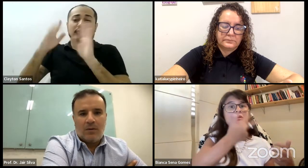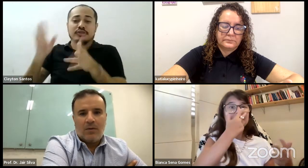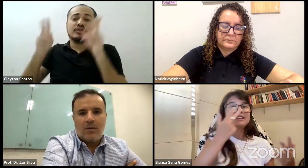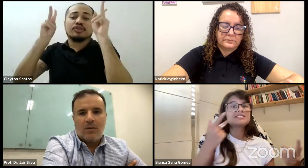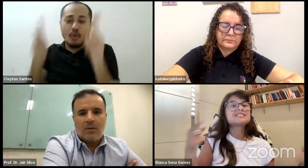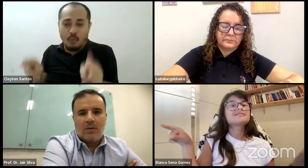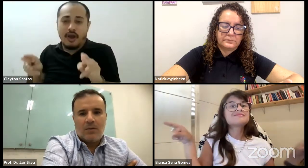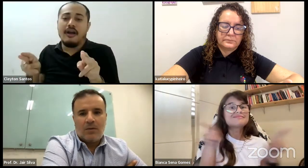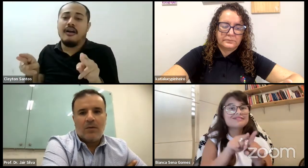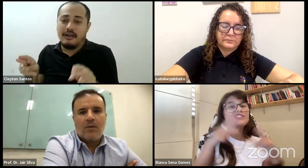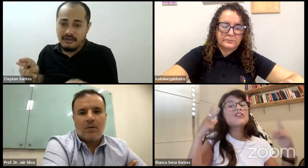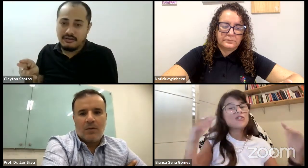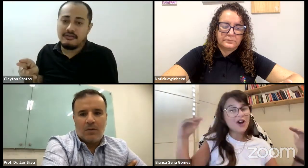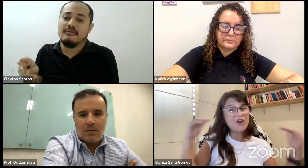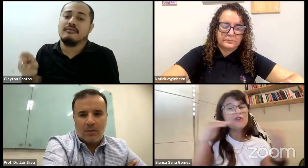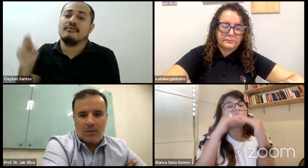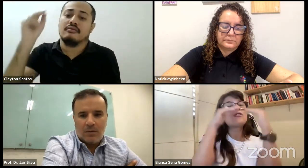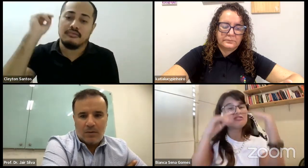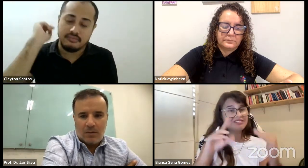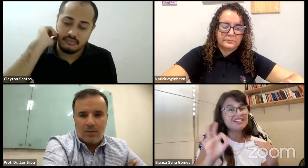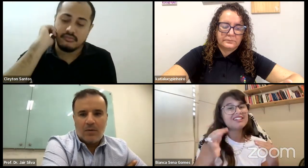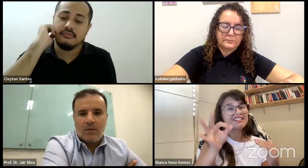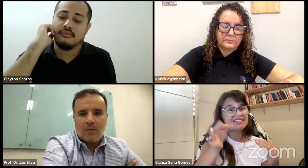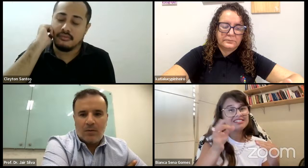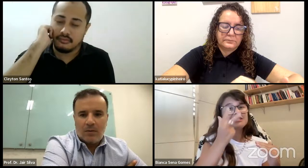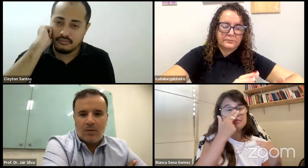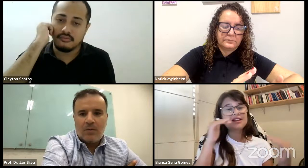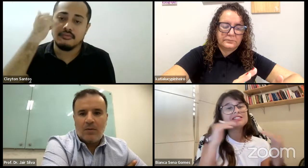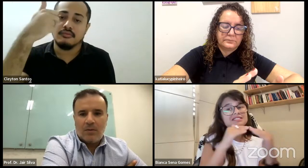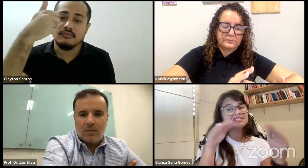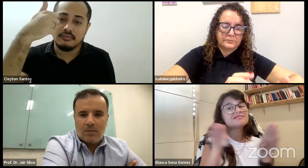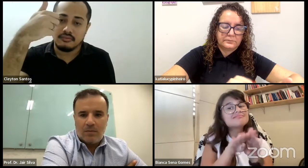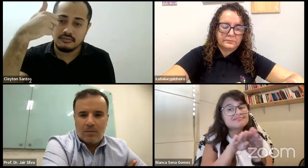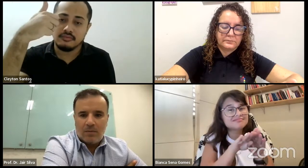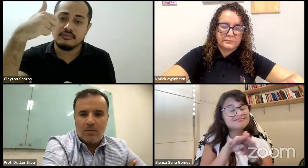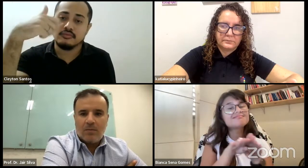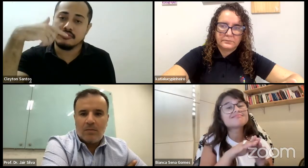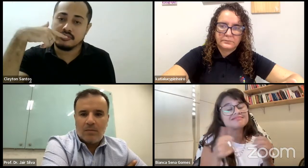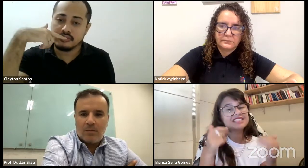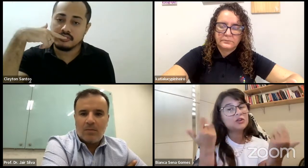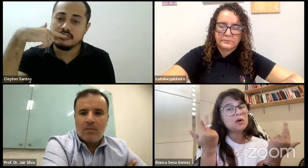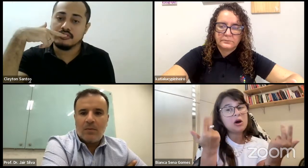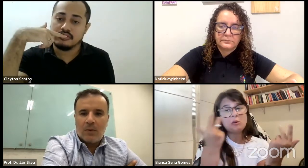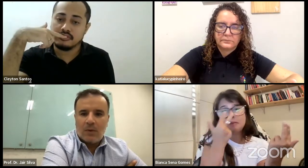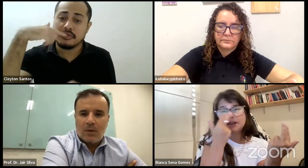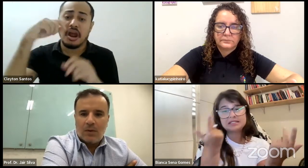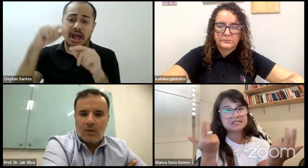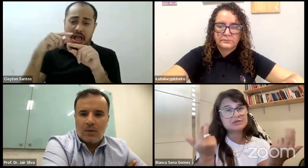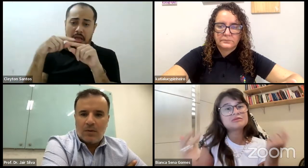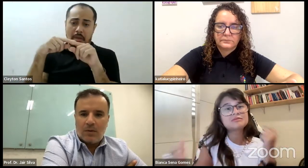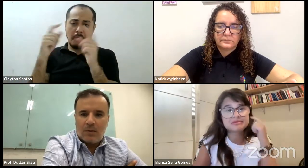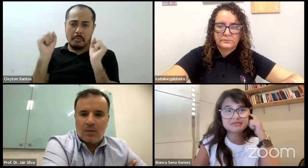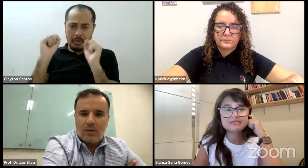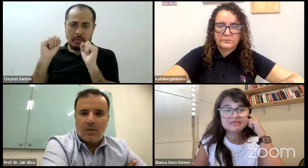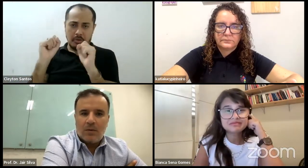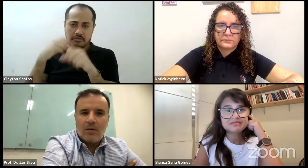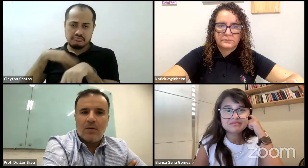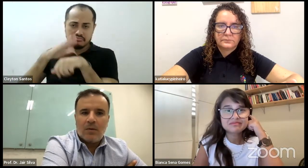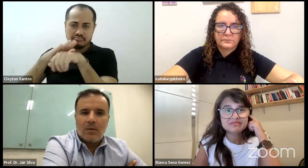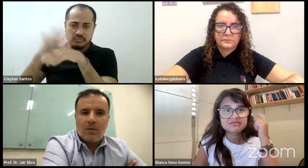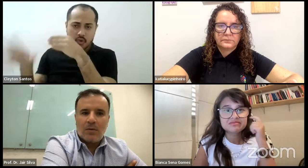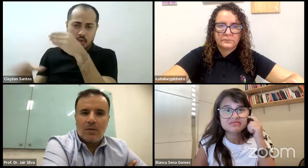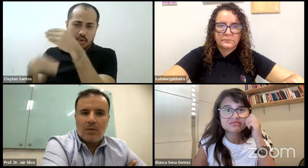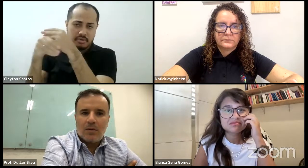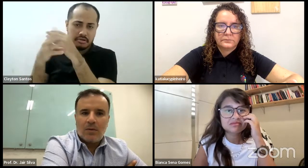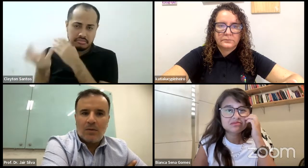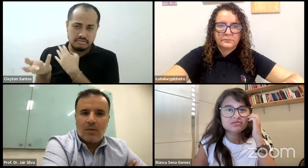Certo, na introdução e na justificativa, isso precisa estar de acordo. É porque tá muito parecido, de fato. Então,